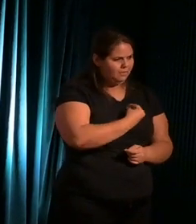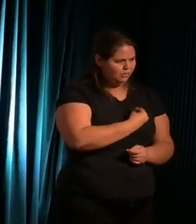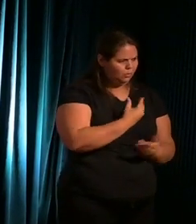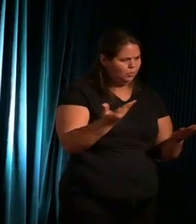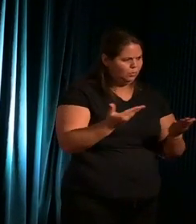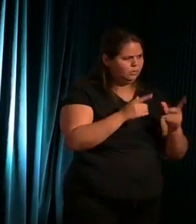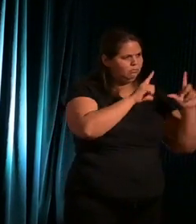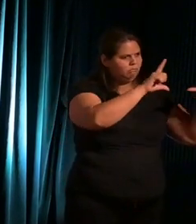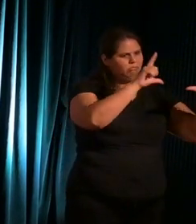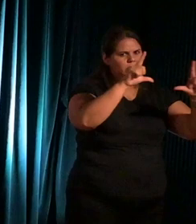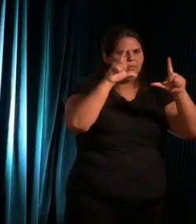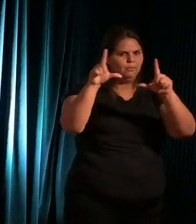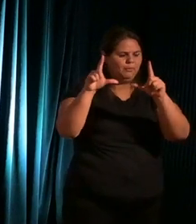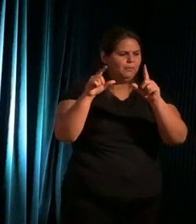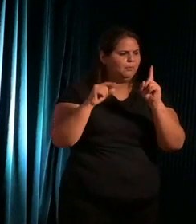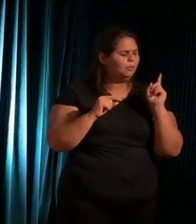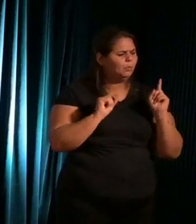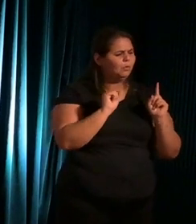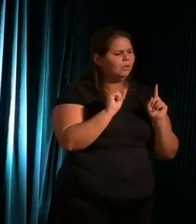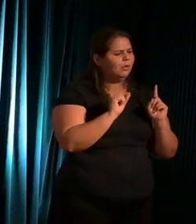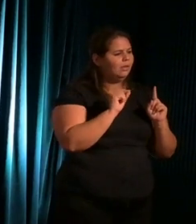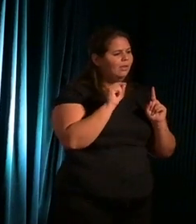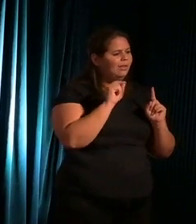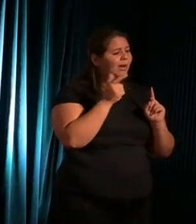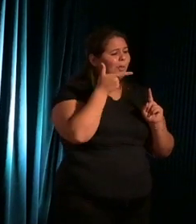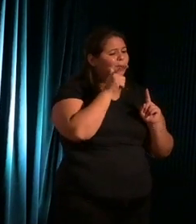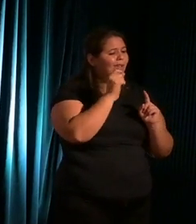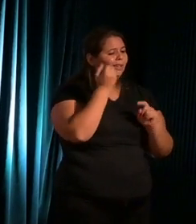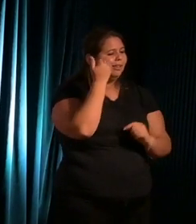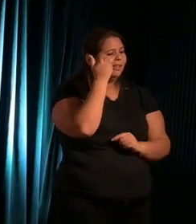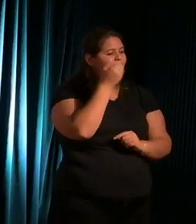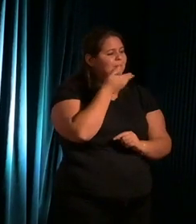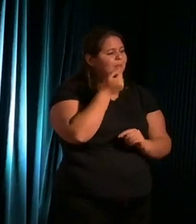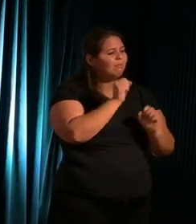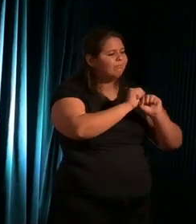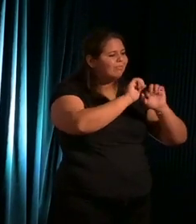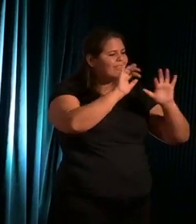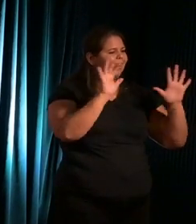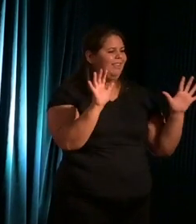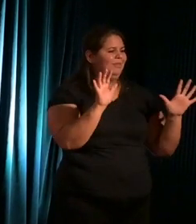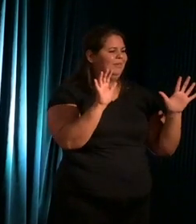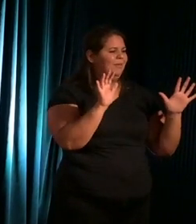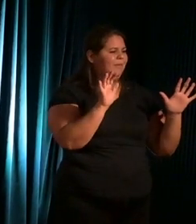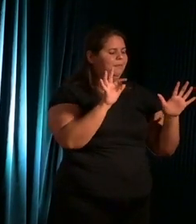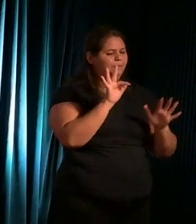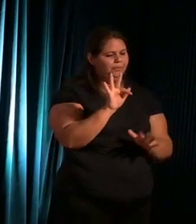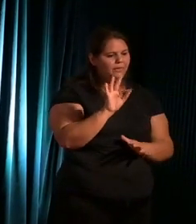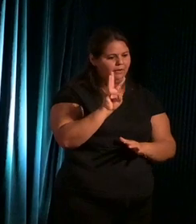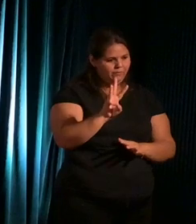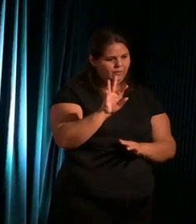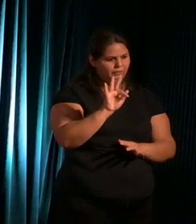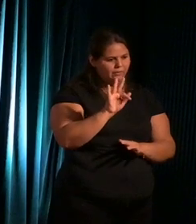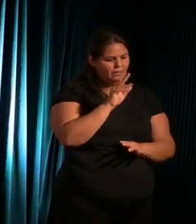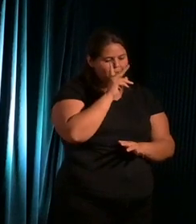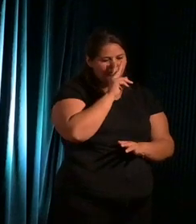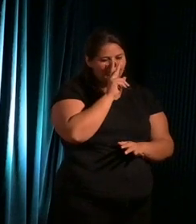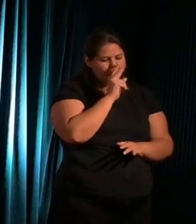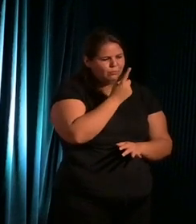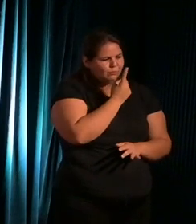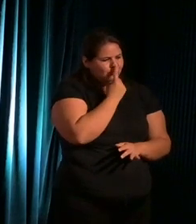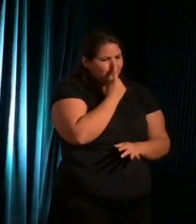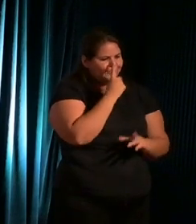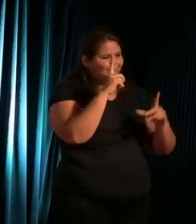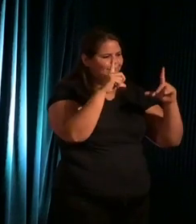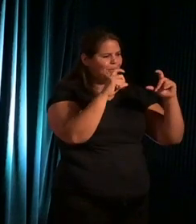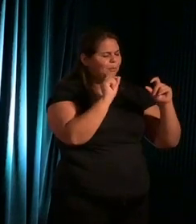exposição é exatamente essa compreensão de que firme se aproxima da fotografia, com